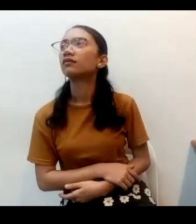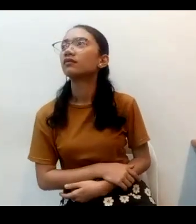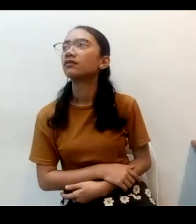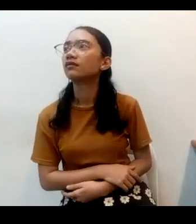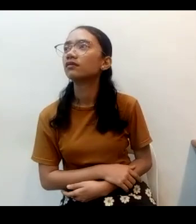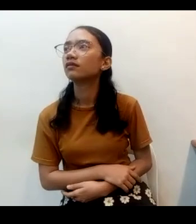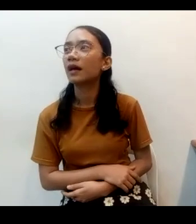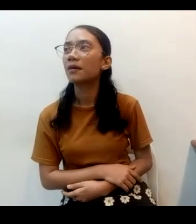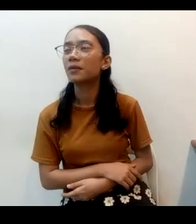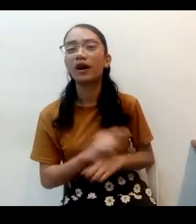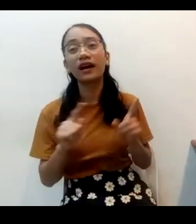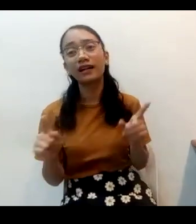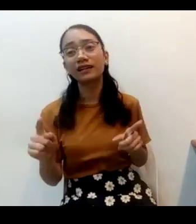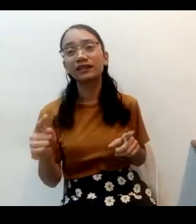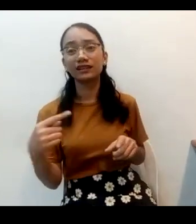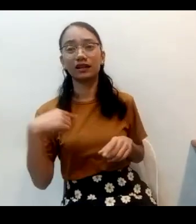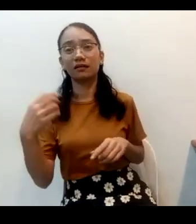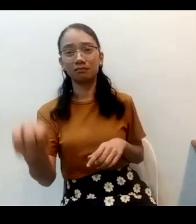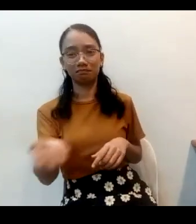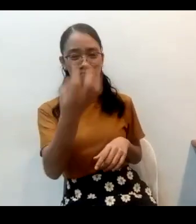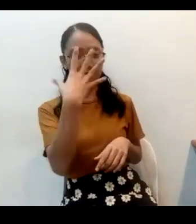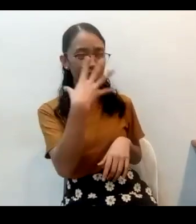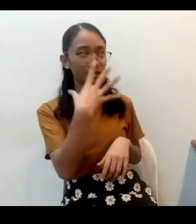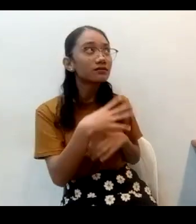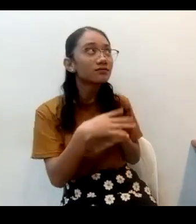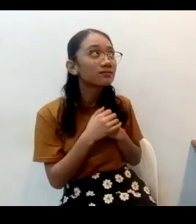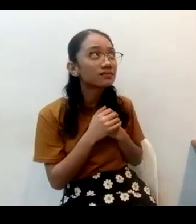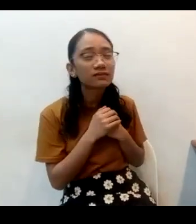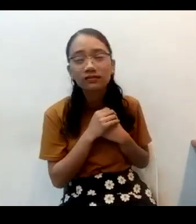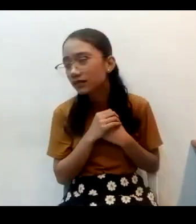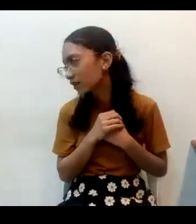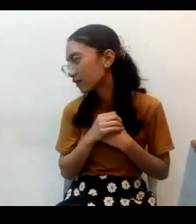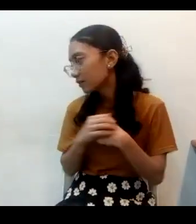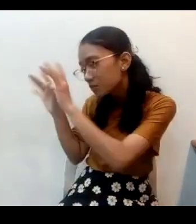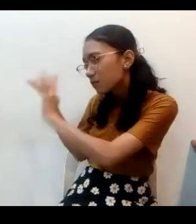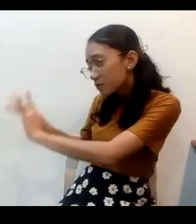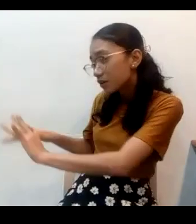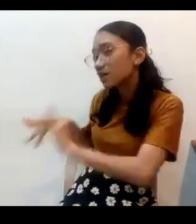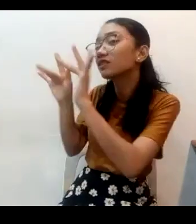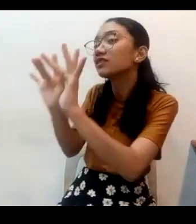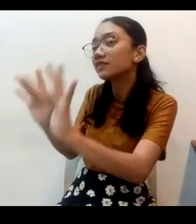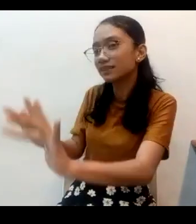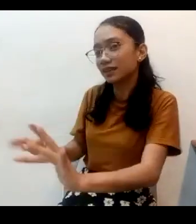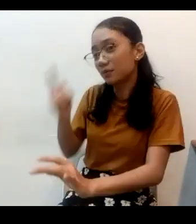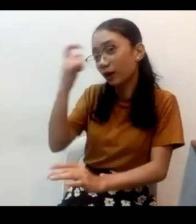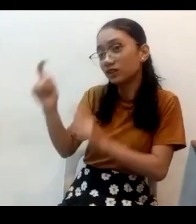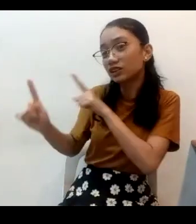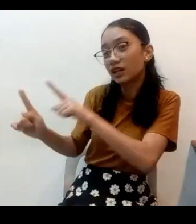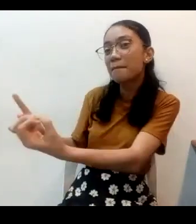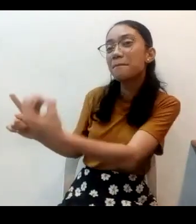so pangit. Ngunit nung oras po na yun, nung sila po'y tumingin sa kanila, sila po talaga'y naawa sa kanya dahil mukha talaga siyang